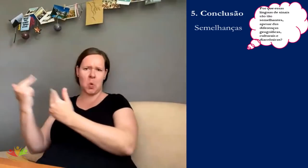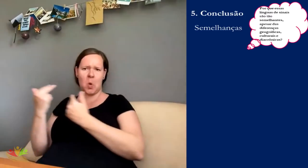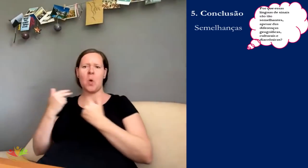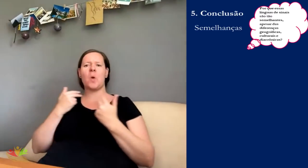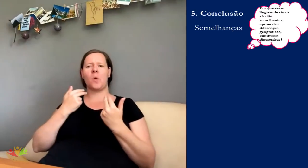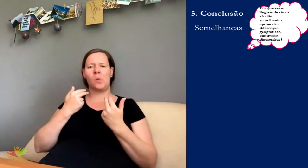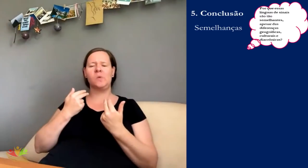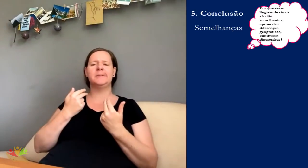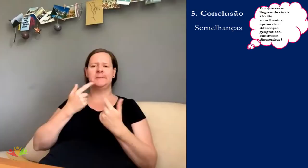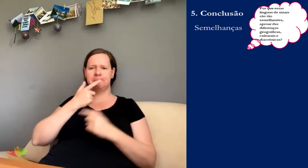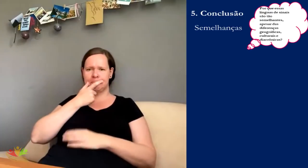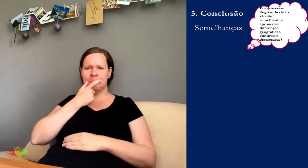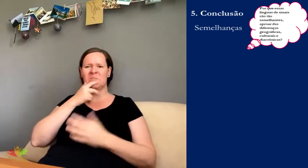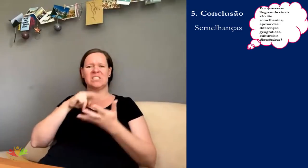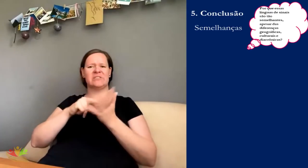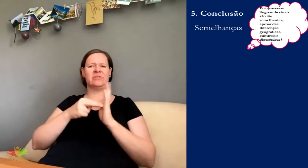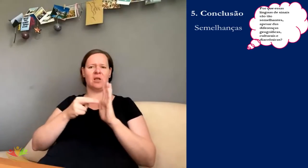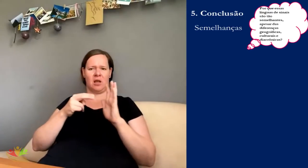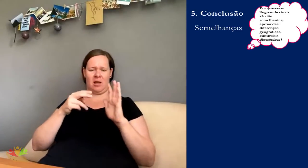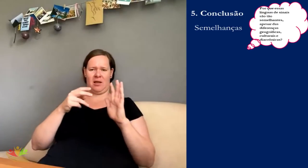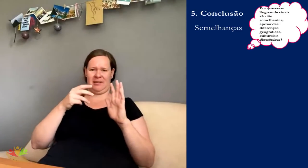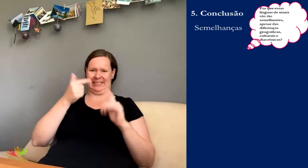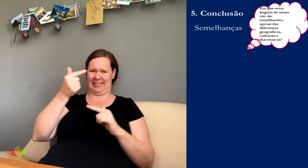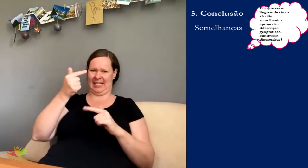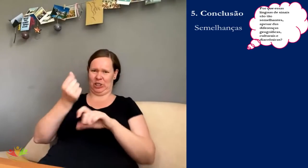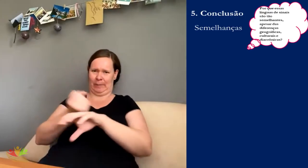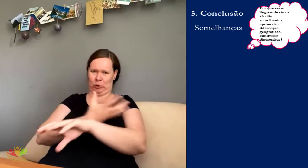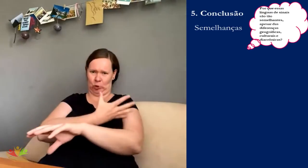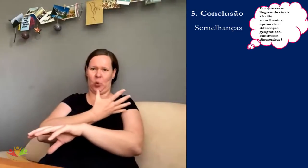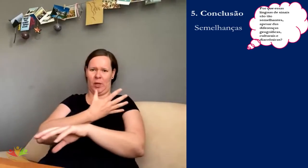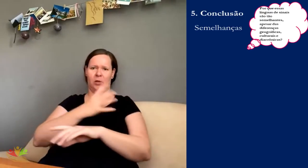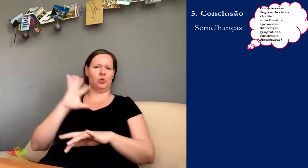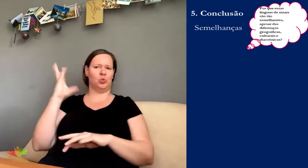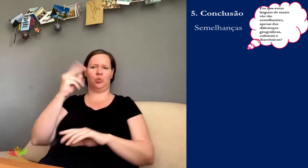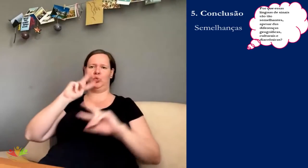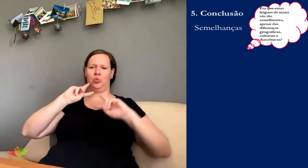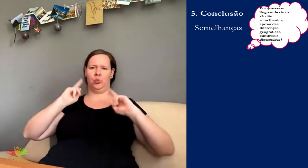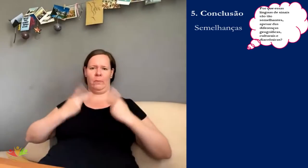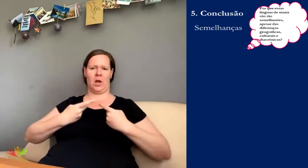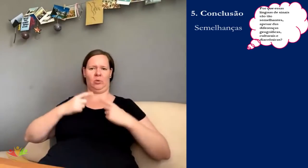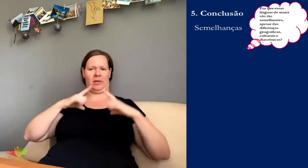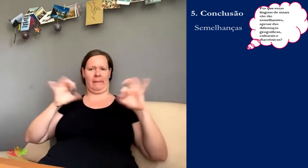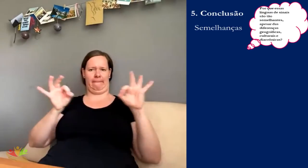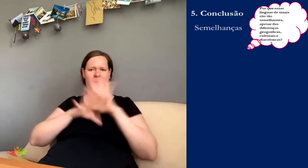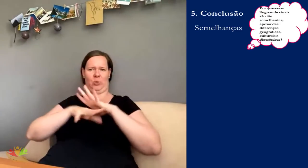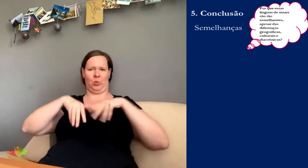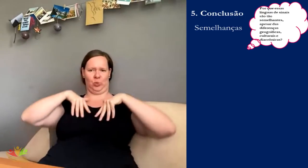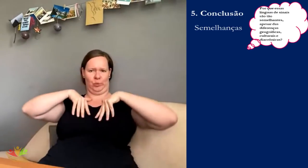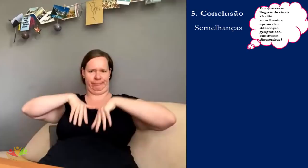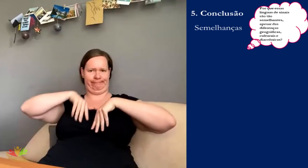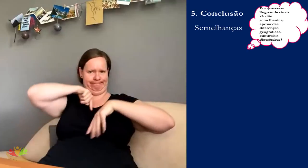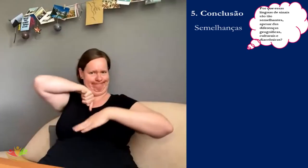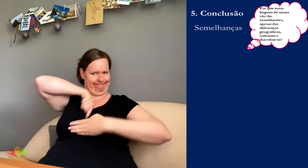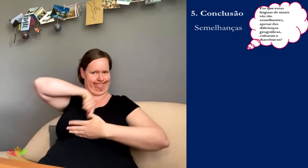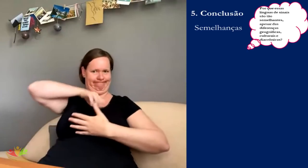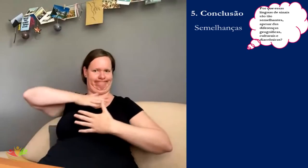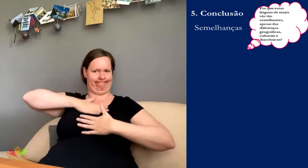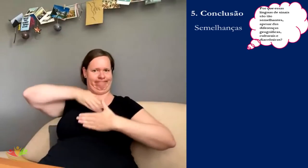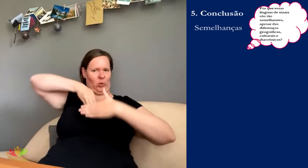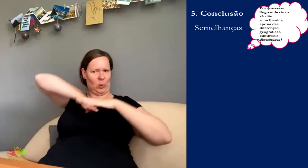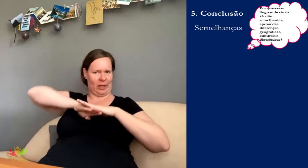uma metodologia de pesquisa bastante robusta e ele percebeu, em cima dessa coleta, de que existem